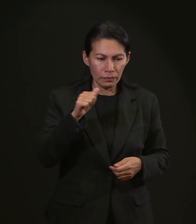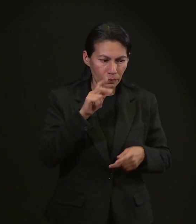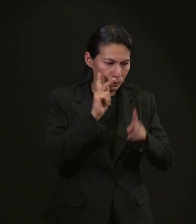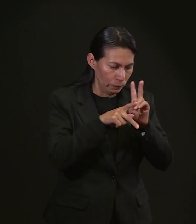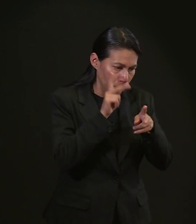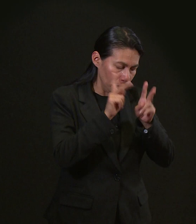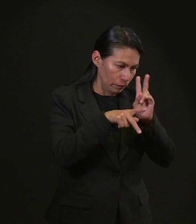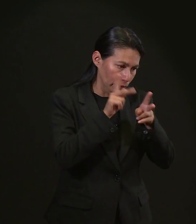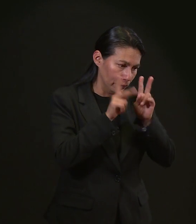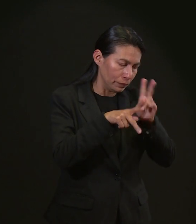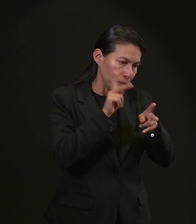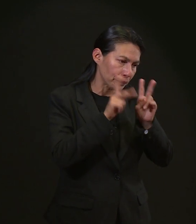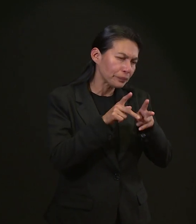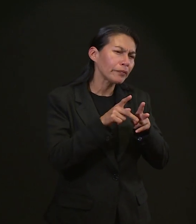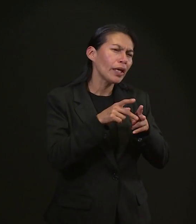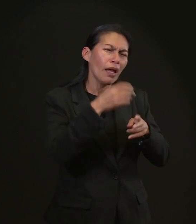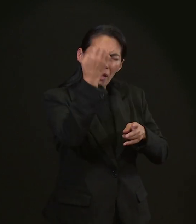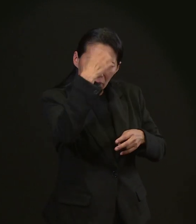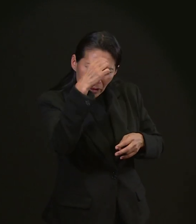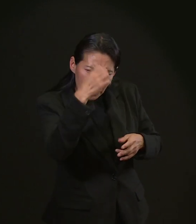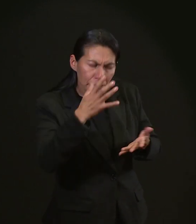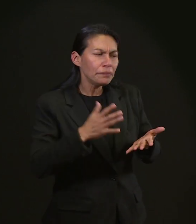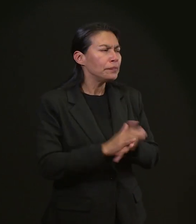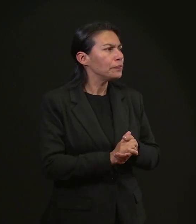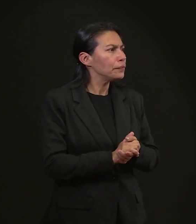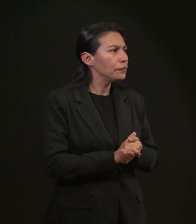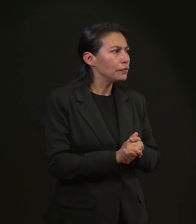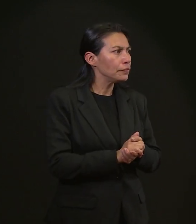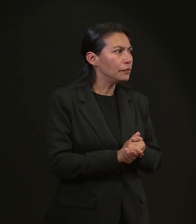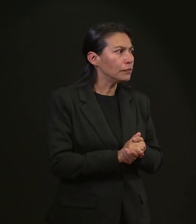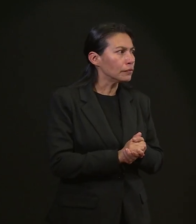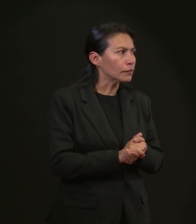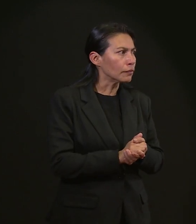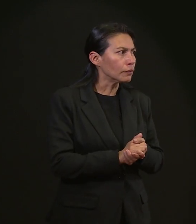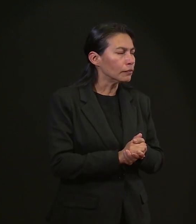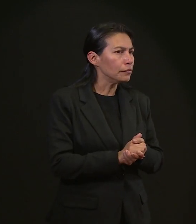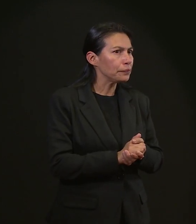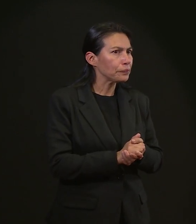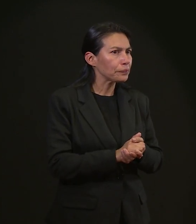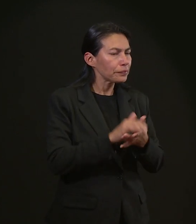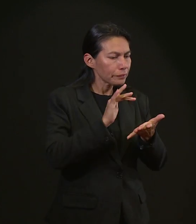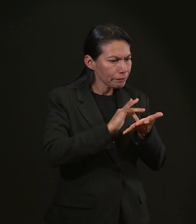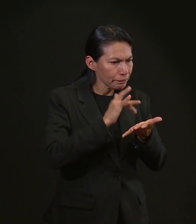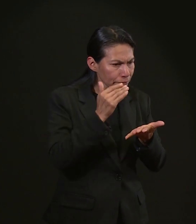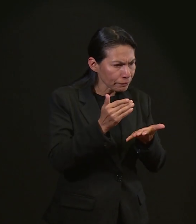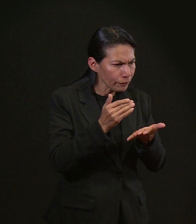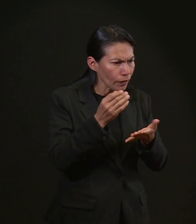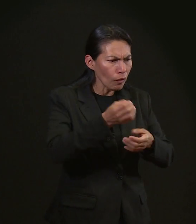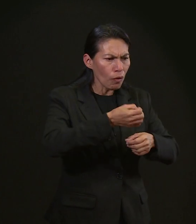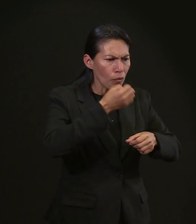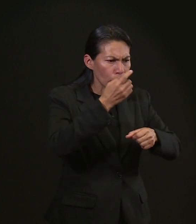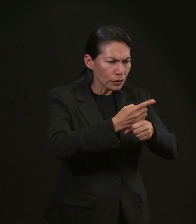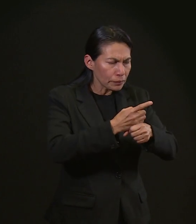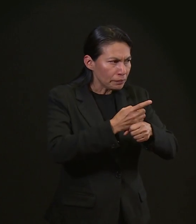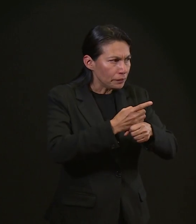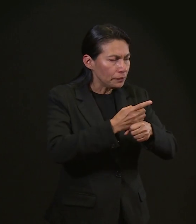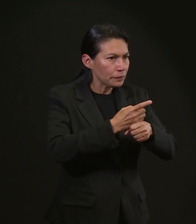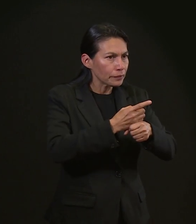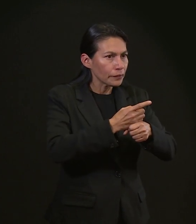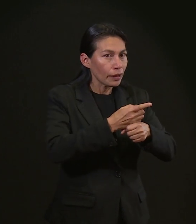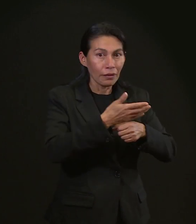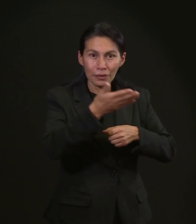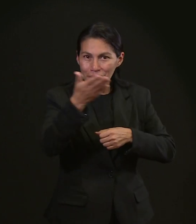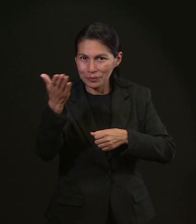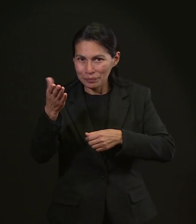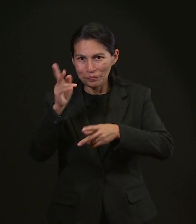ustedes mismos de su experiencia con dios gracias y está gracias a dios que tenemos esta oportunidad